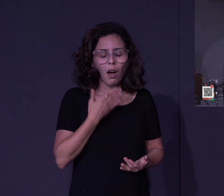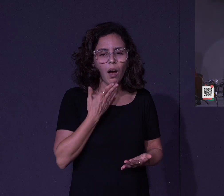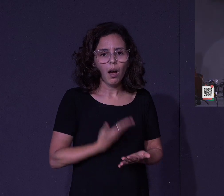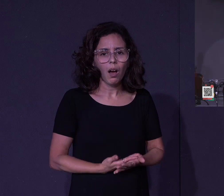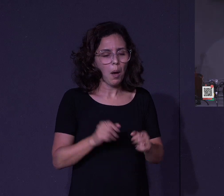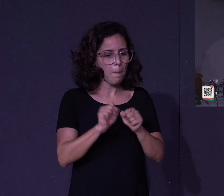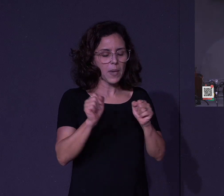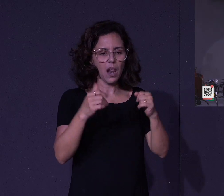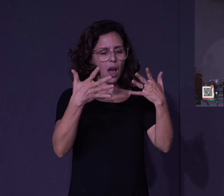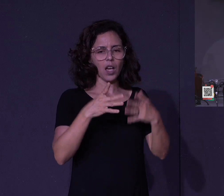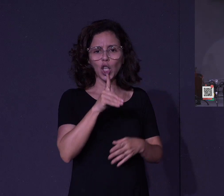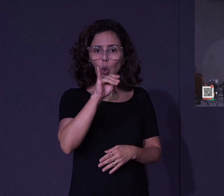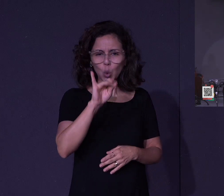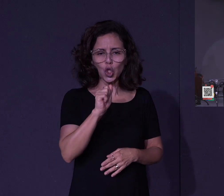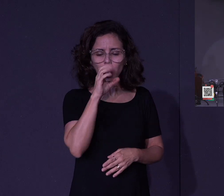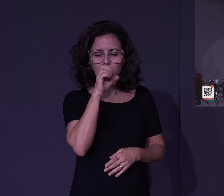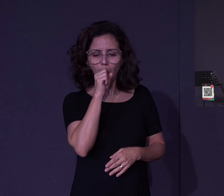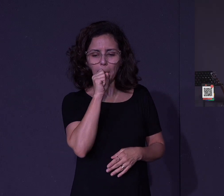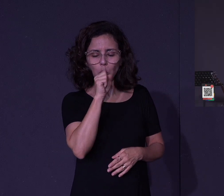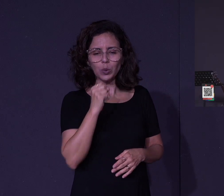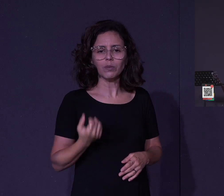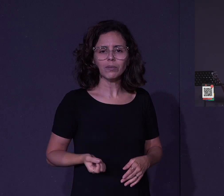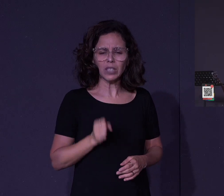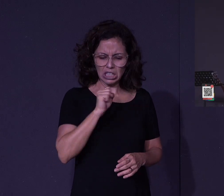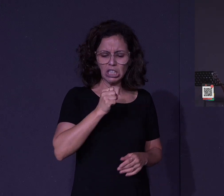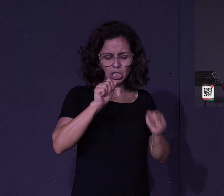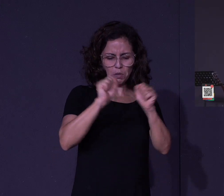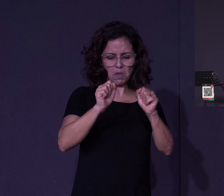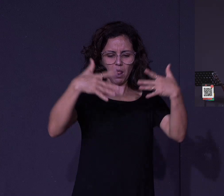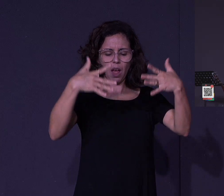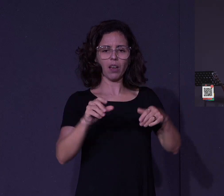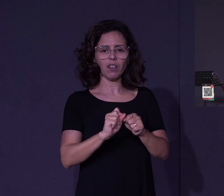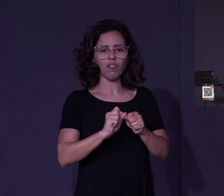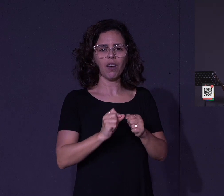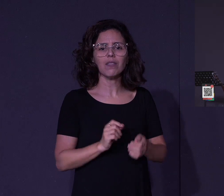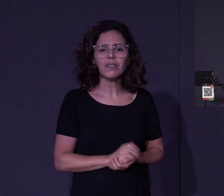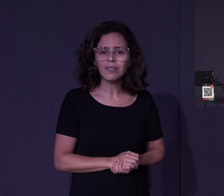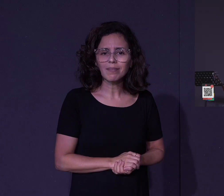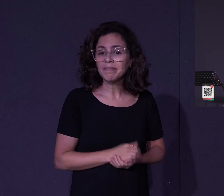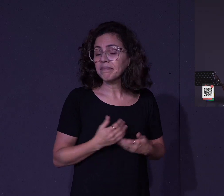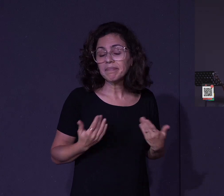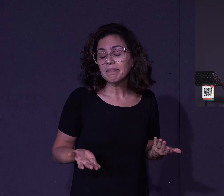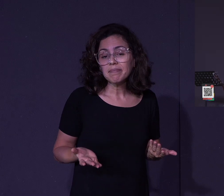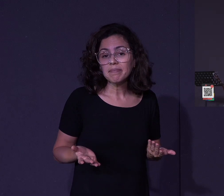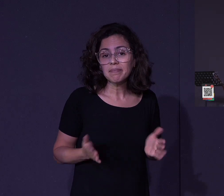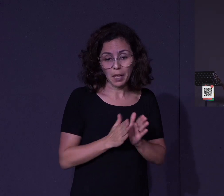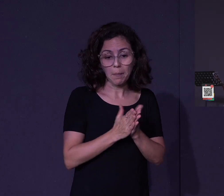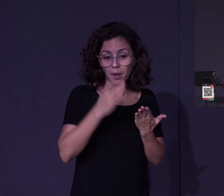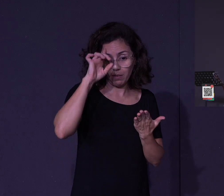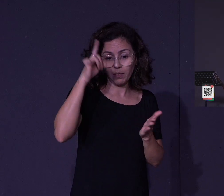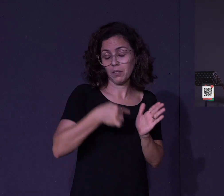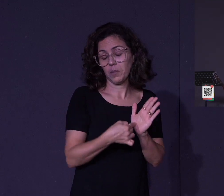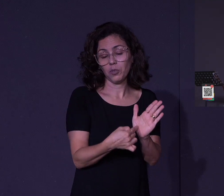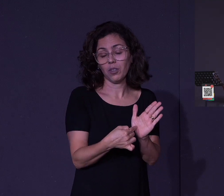Religião só causa estrago. O que você precisa é de relacionamento com Deus, relacionamento esse embasado na